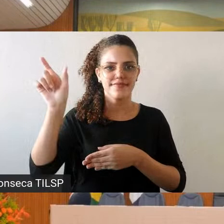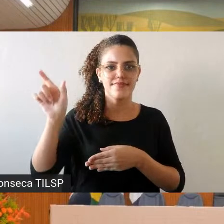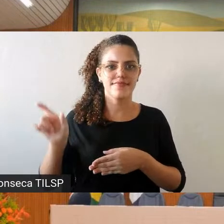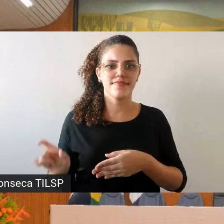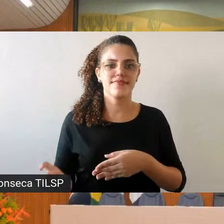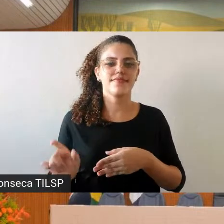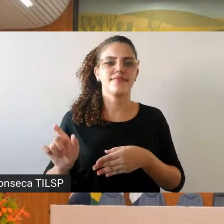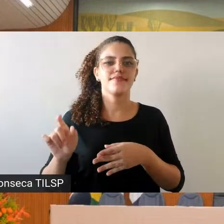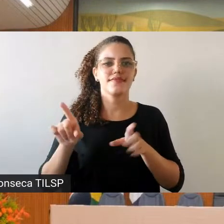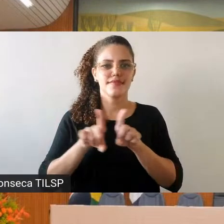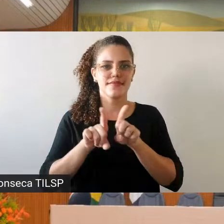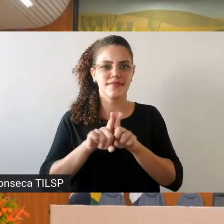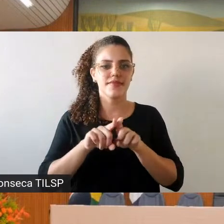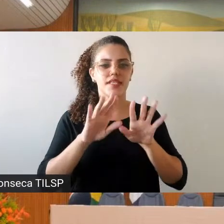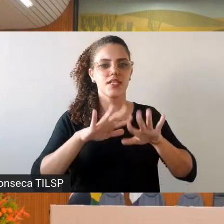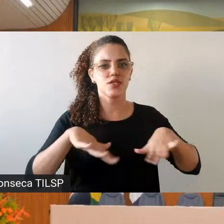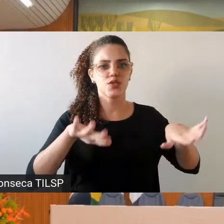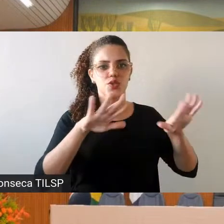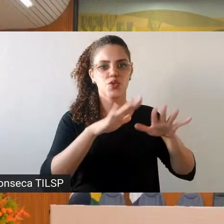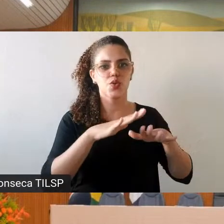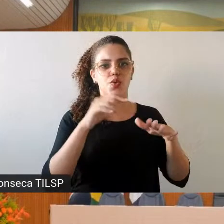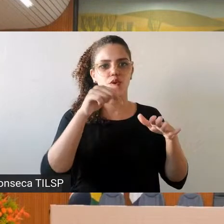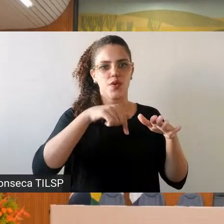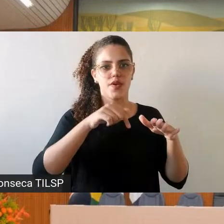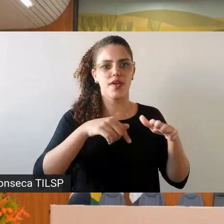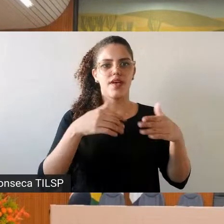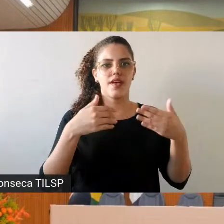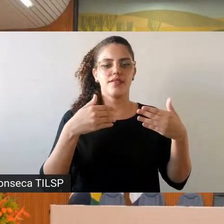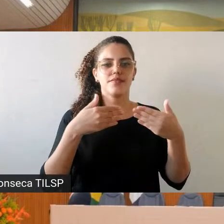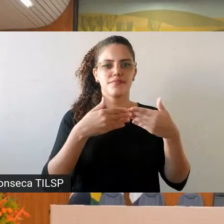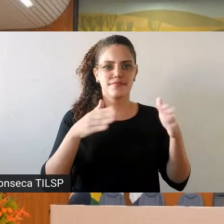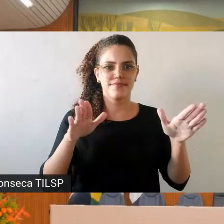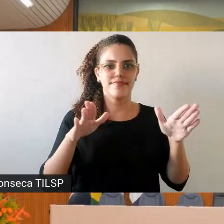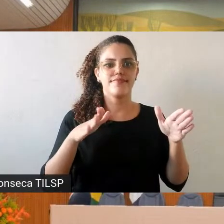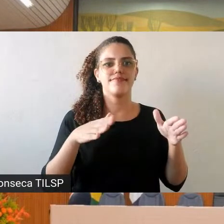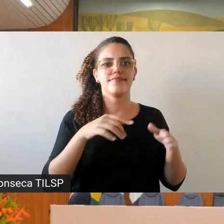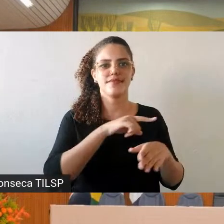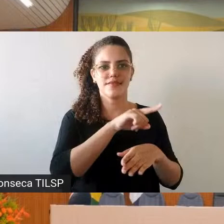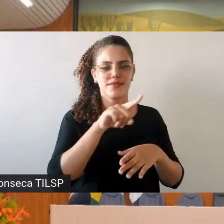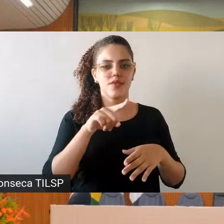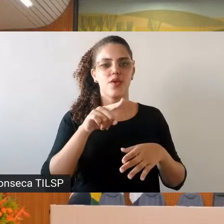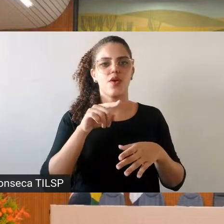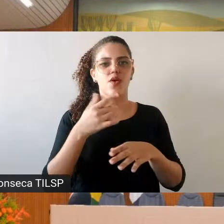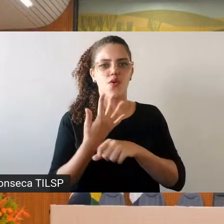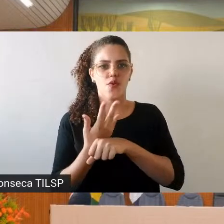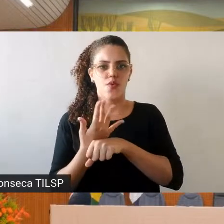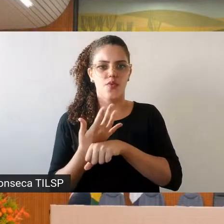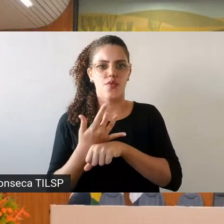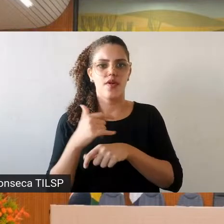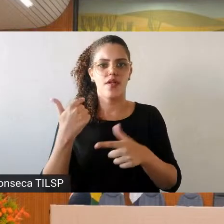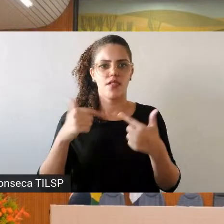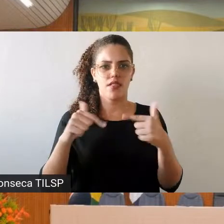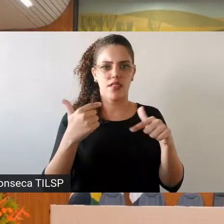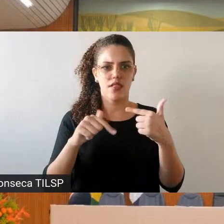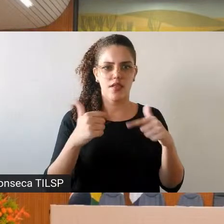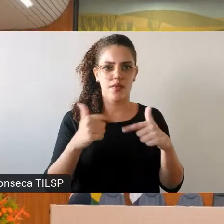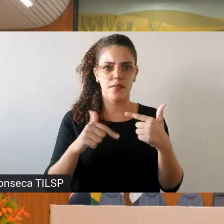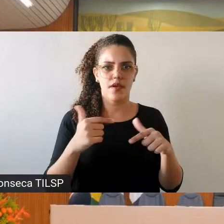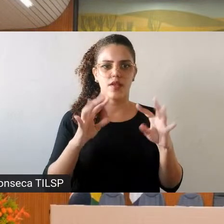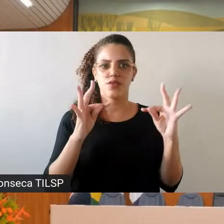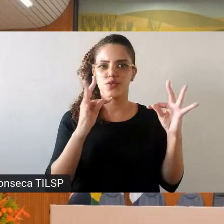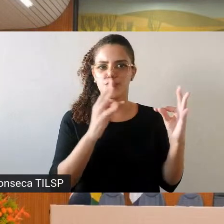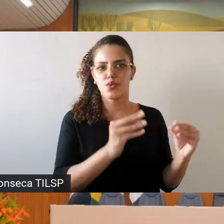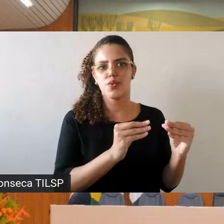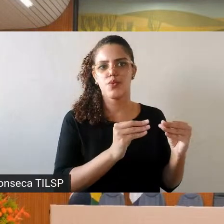estão compondo esse momento e todos os que compõem, todos os funcionários da Universidade Federal Rural de Pernambuco, né? Apesar